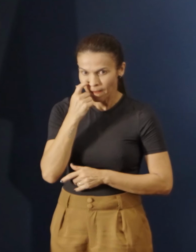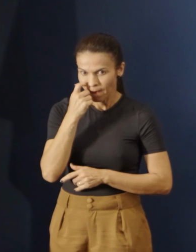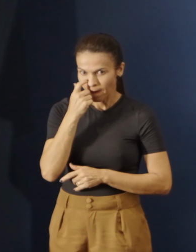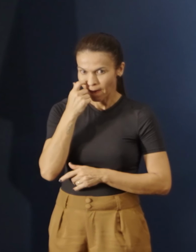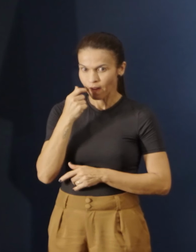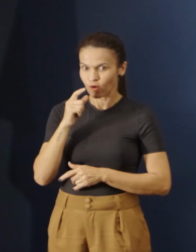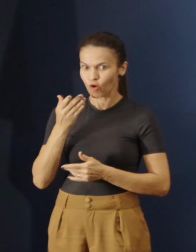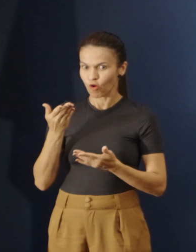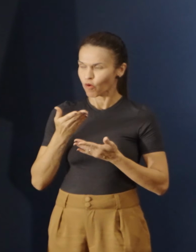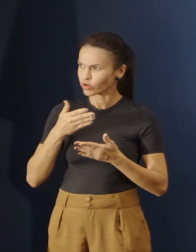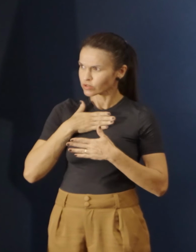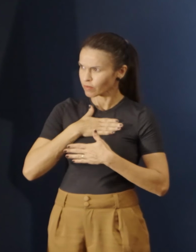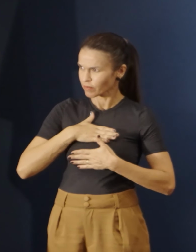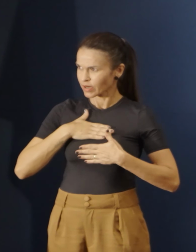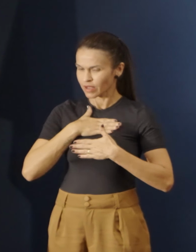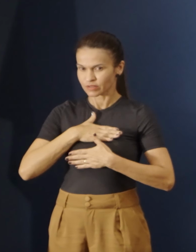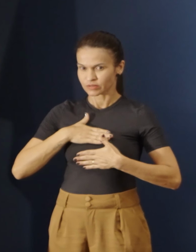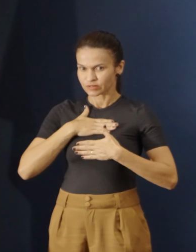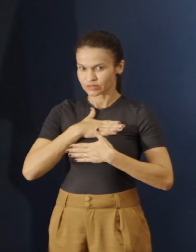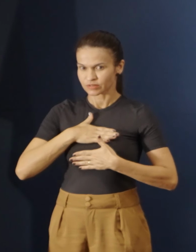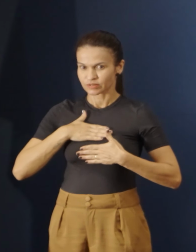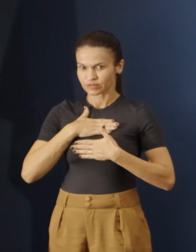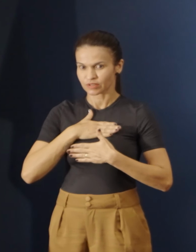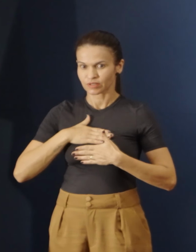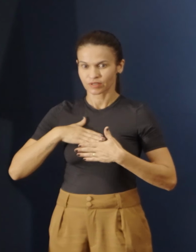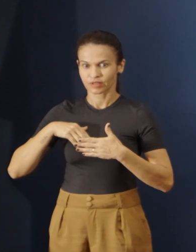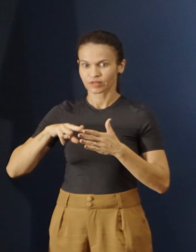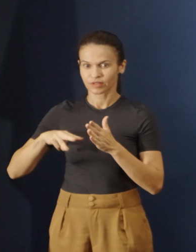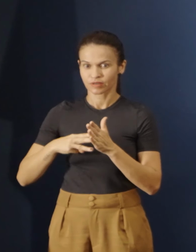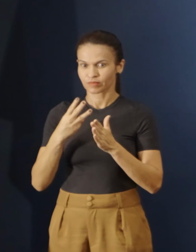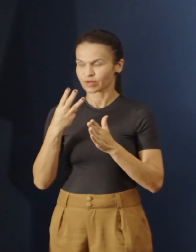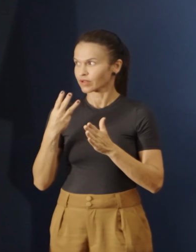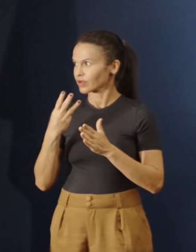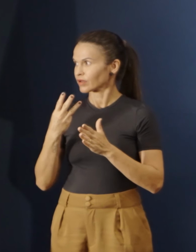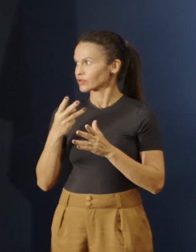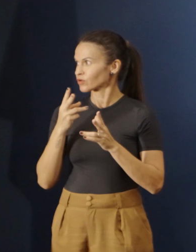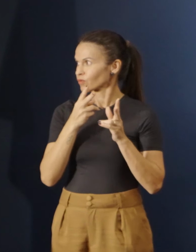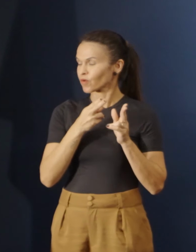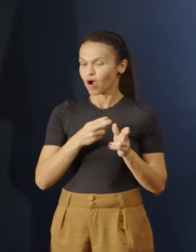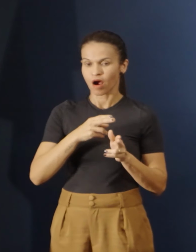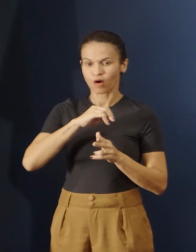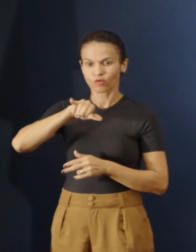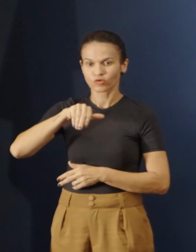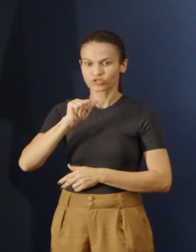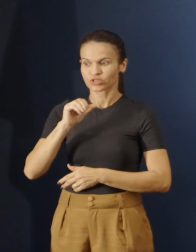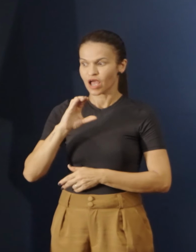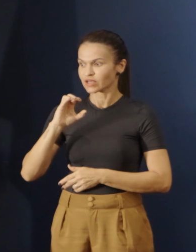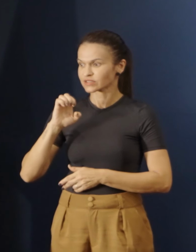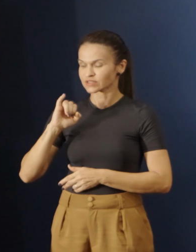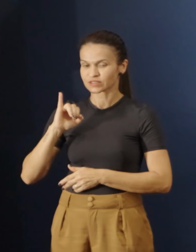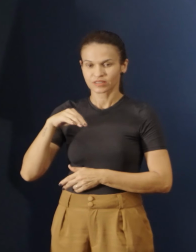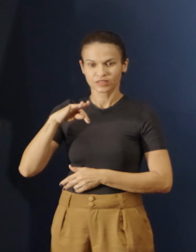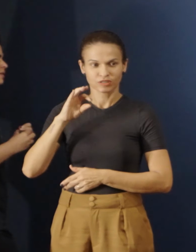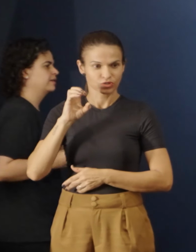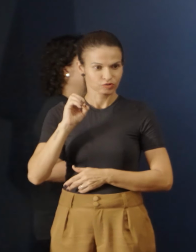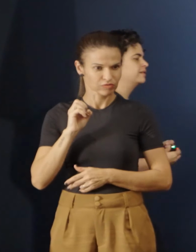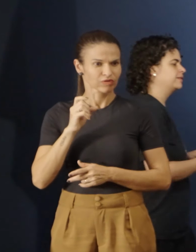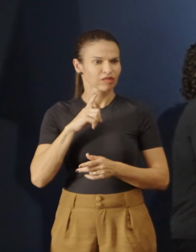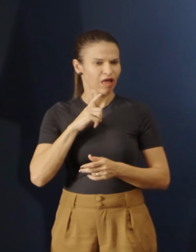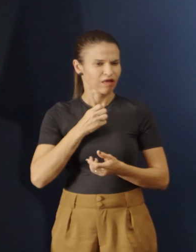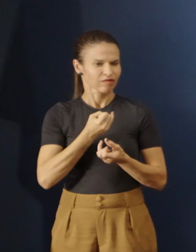um prazer triplicado por ter meus alunos aqui. Né? Então, bem, o Jacinto falou, é muito aluno e ex-aluno meu que está aqui